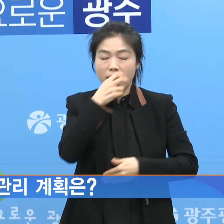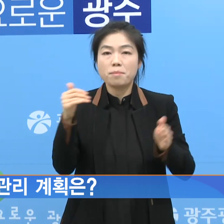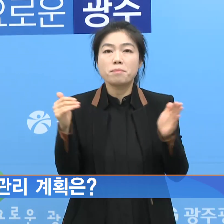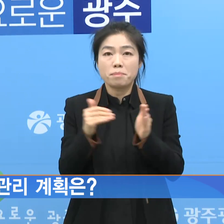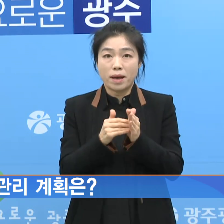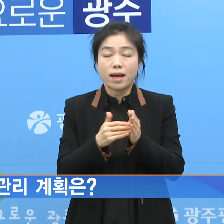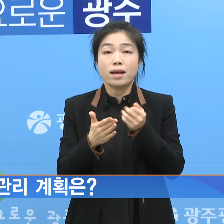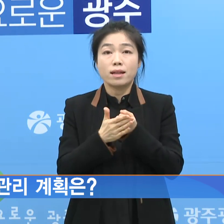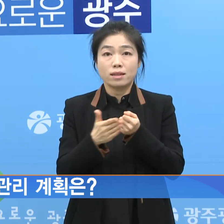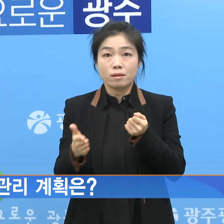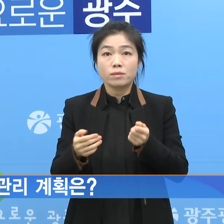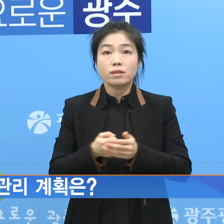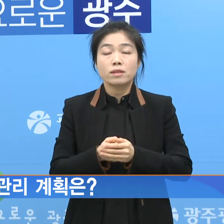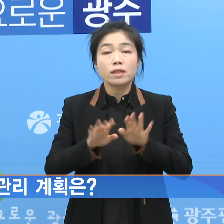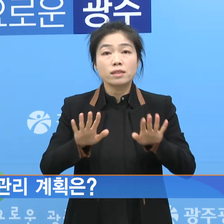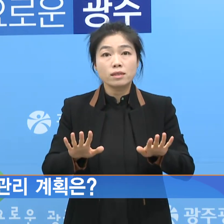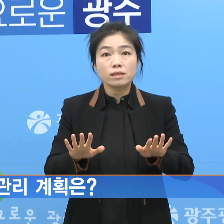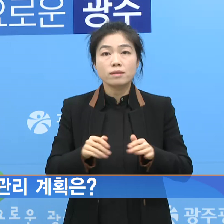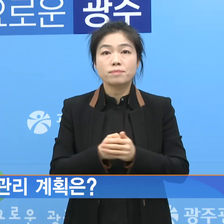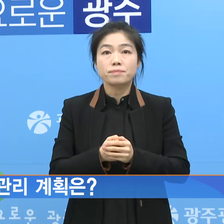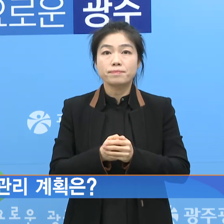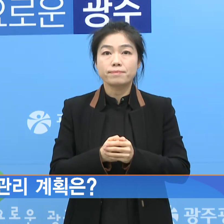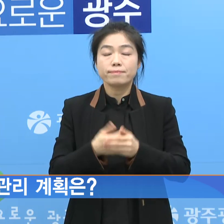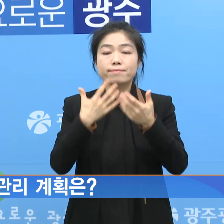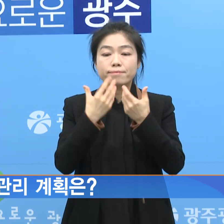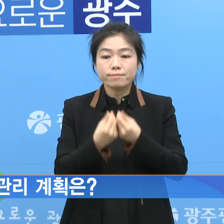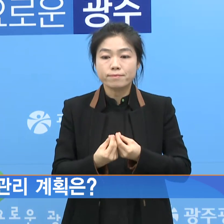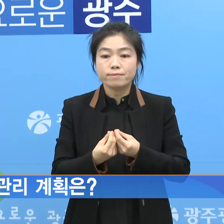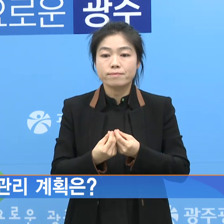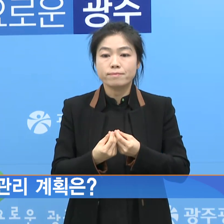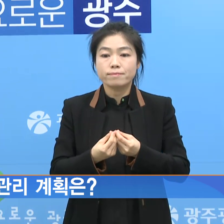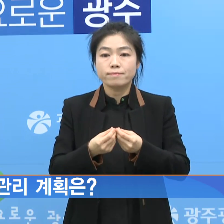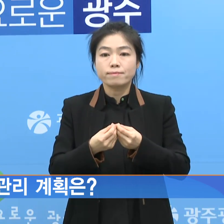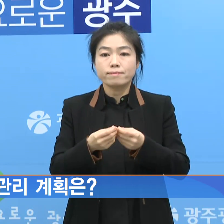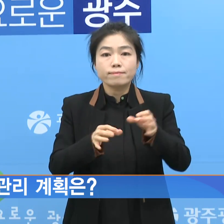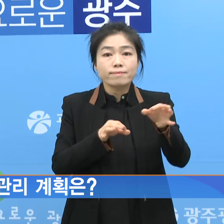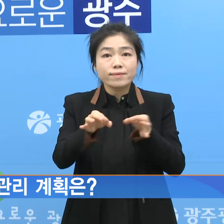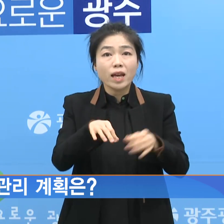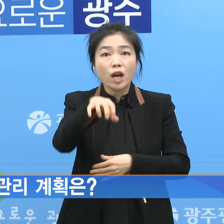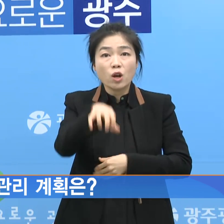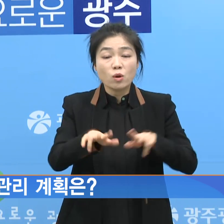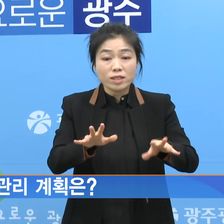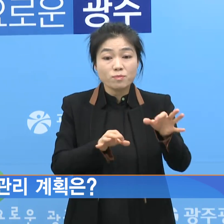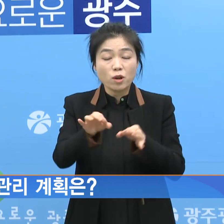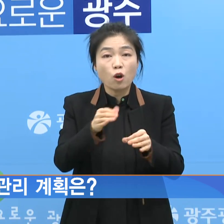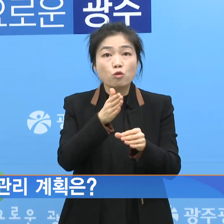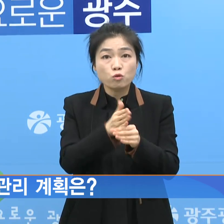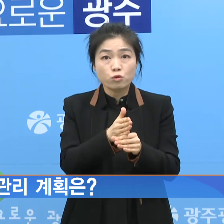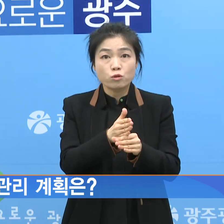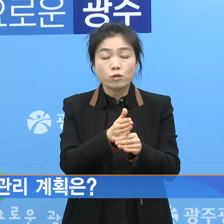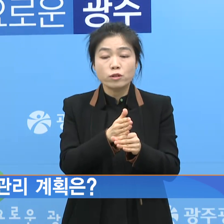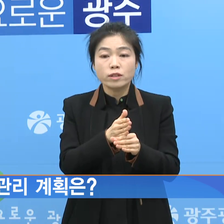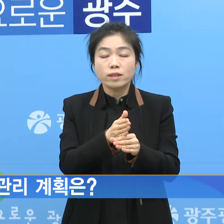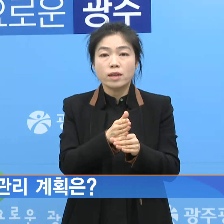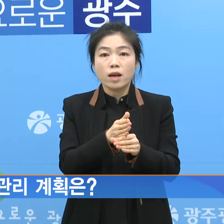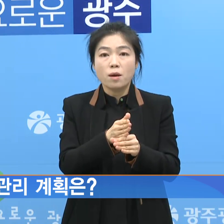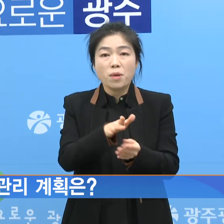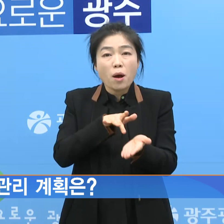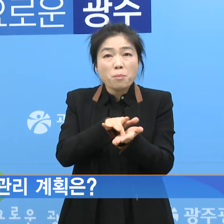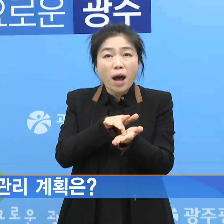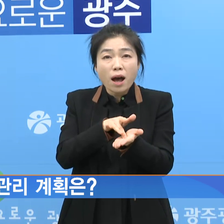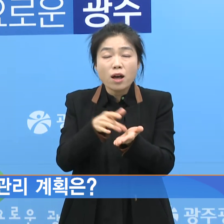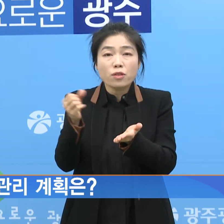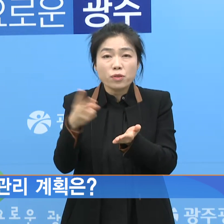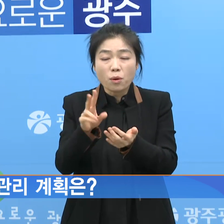그래서 주로 예를 들면 뭐 영업장인 경우, 현재 영업을 하고 있는 경우 소독제나